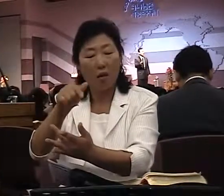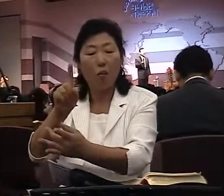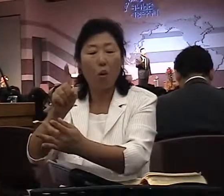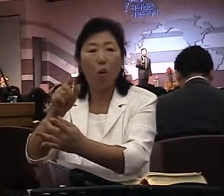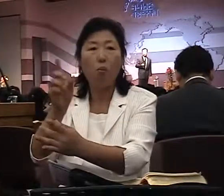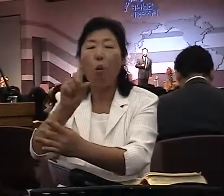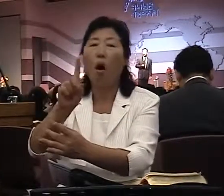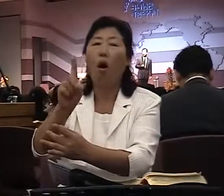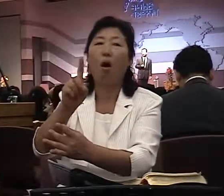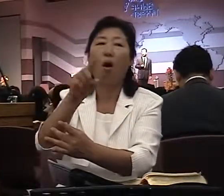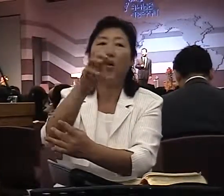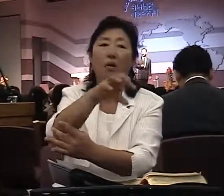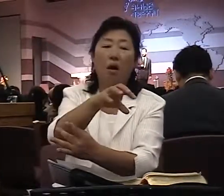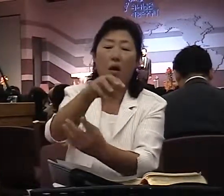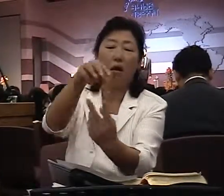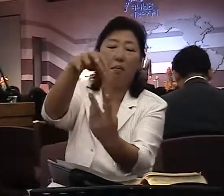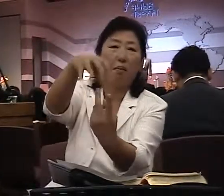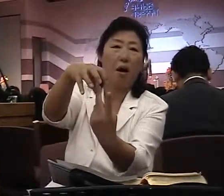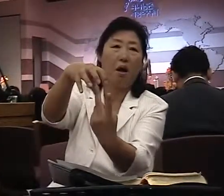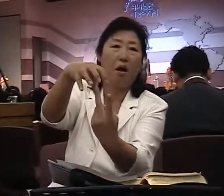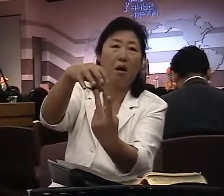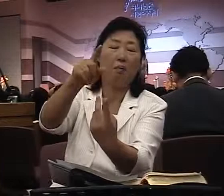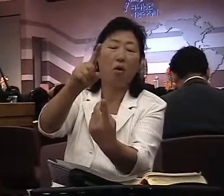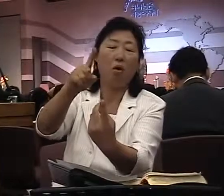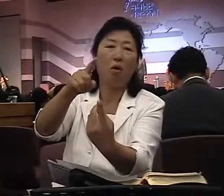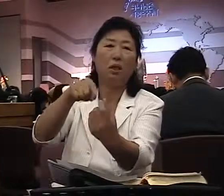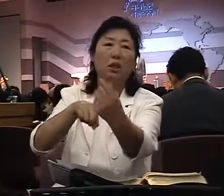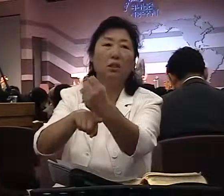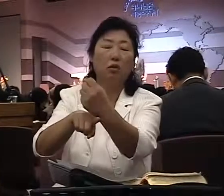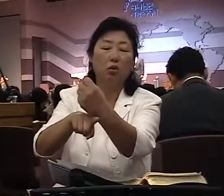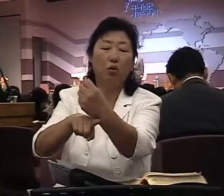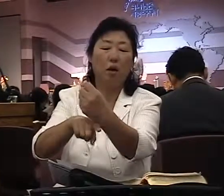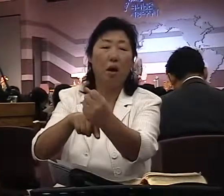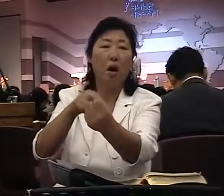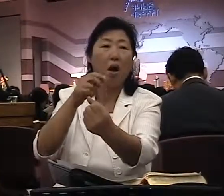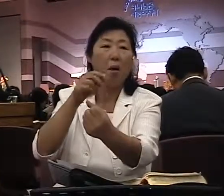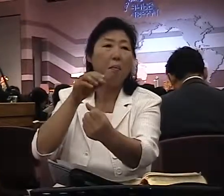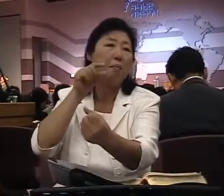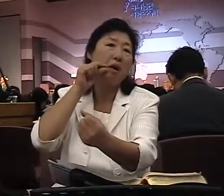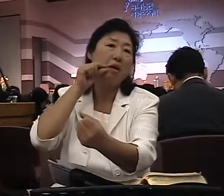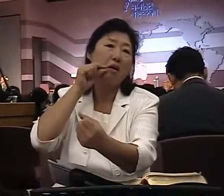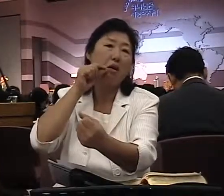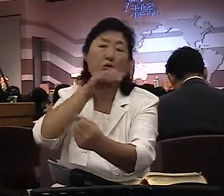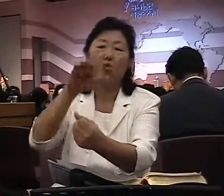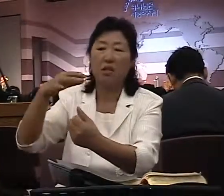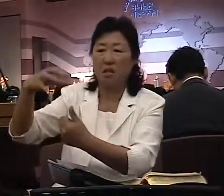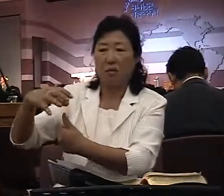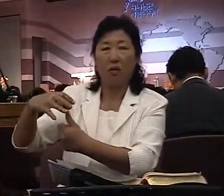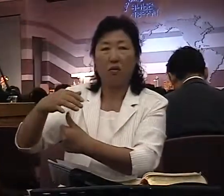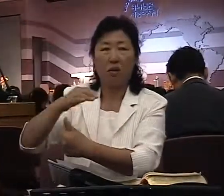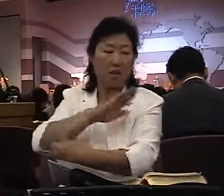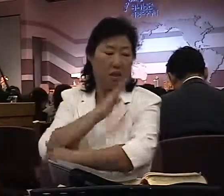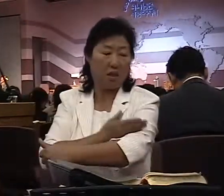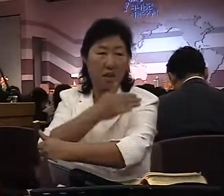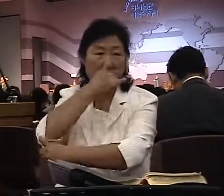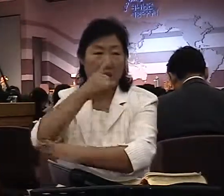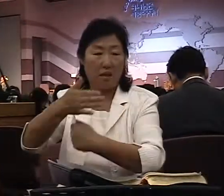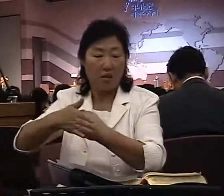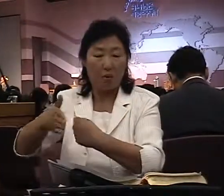받느냐 이슈인데 이게 선택의 이슈예요. 마약이 우리를 지배할 수 있는 능력이 있기 때문에 마약을 하지 마라.